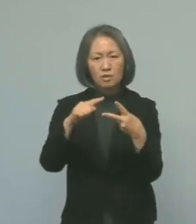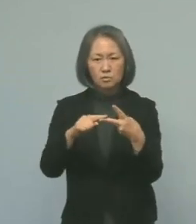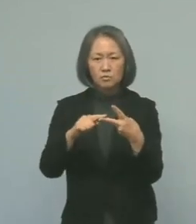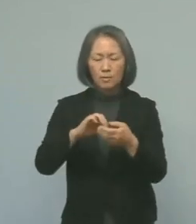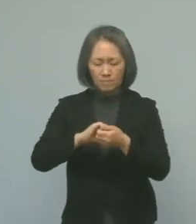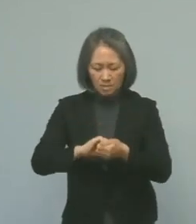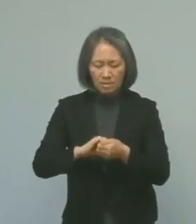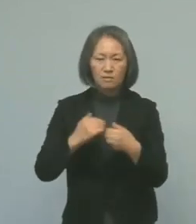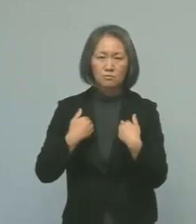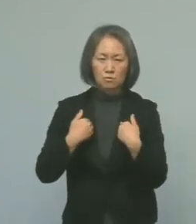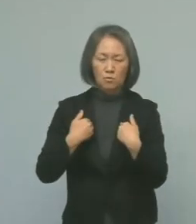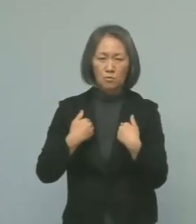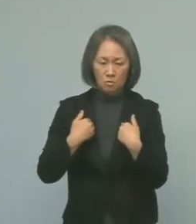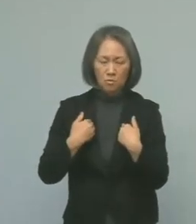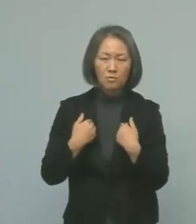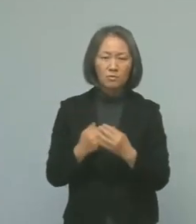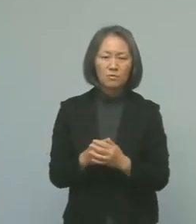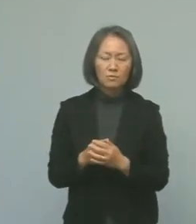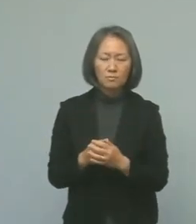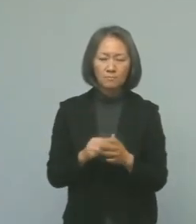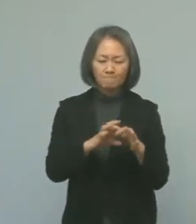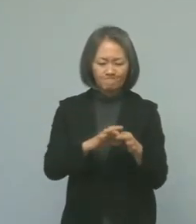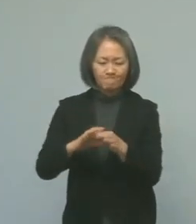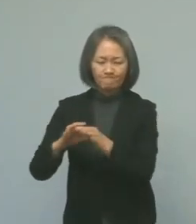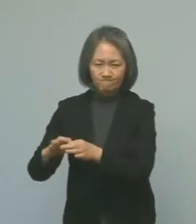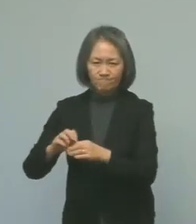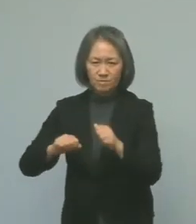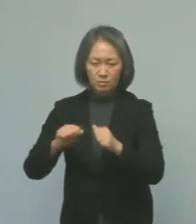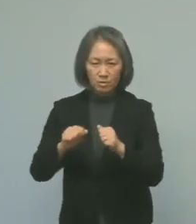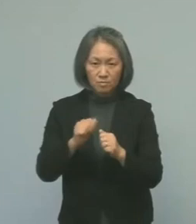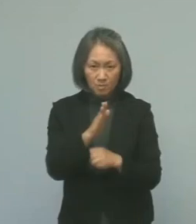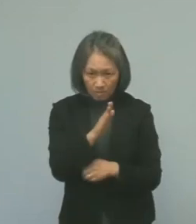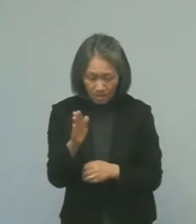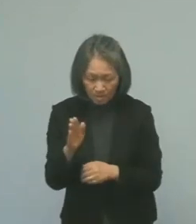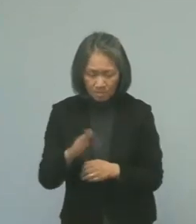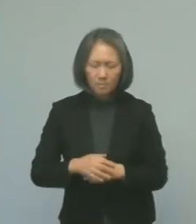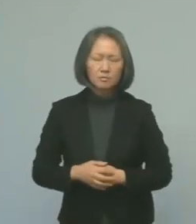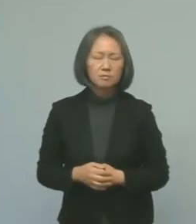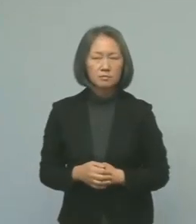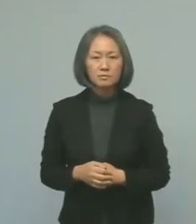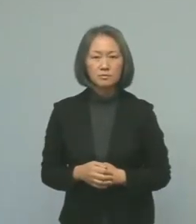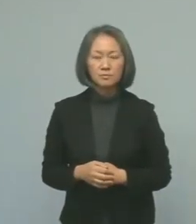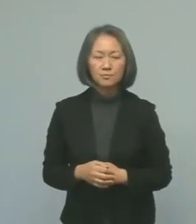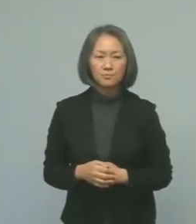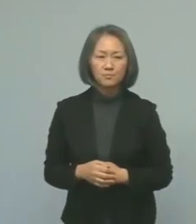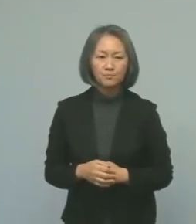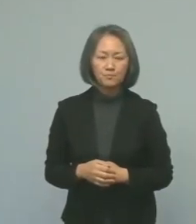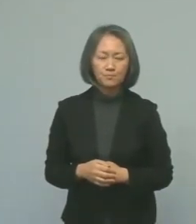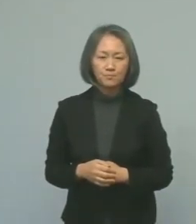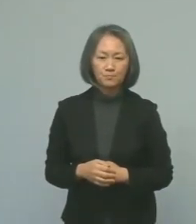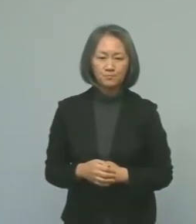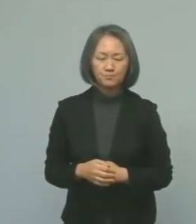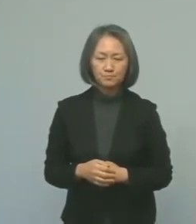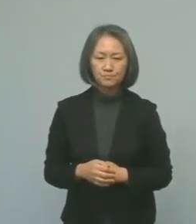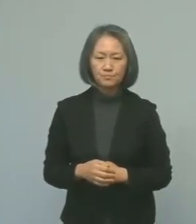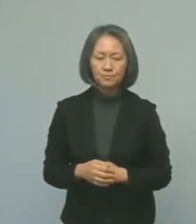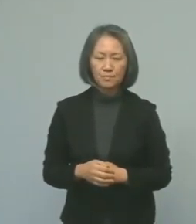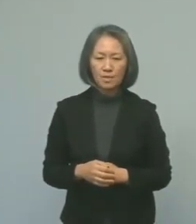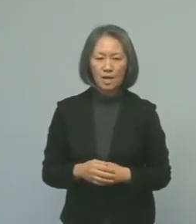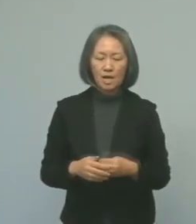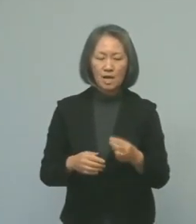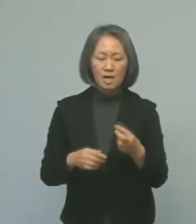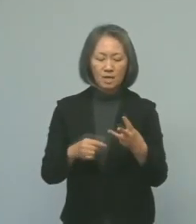ませんので、引き続き取り組んでくださいますようお願いいたします。そして3つの